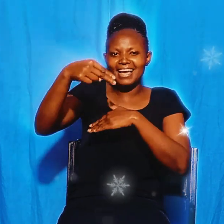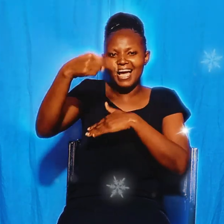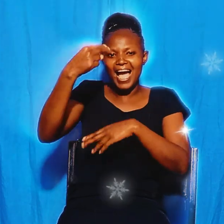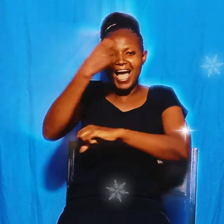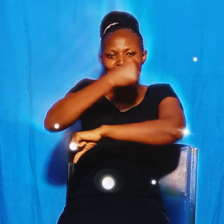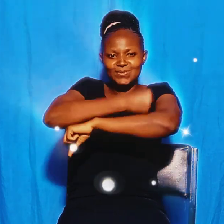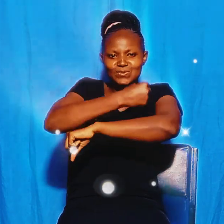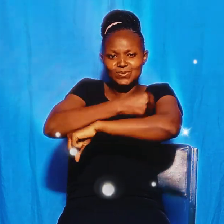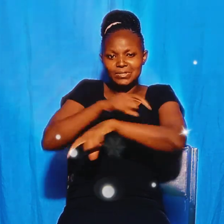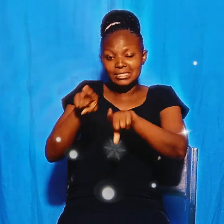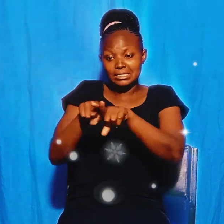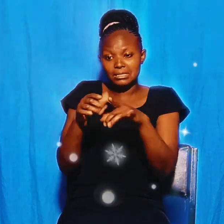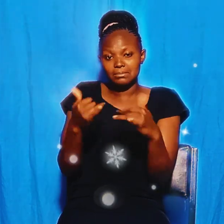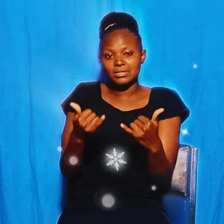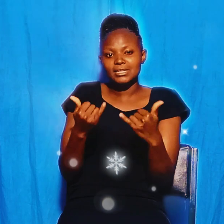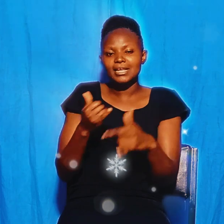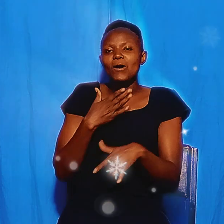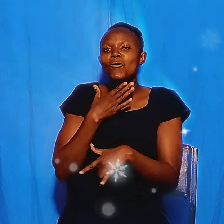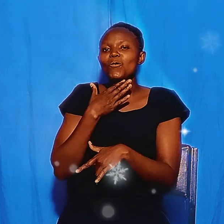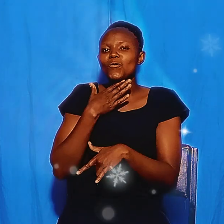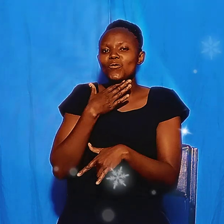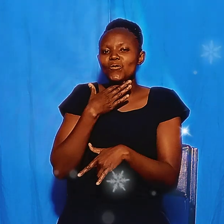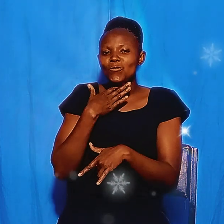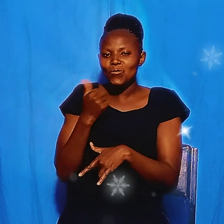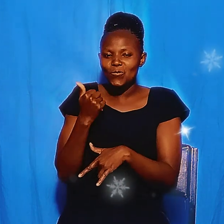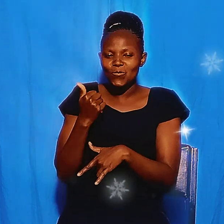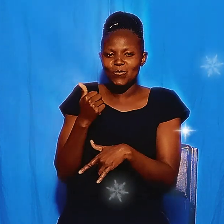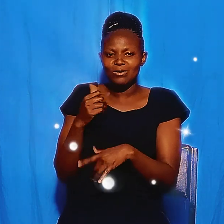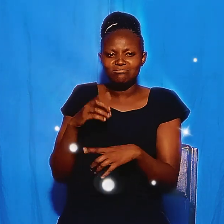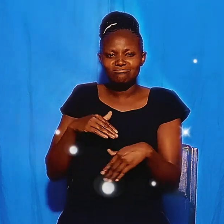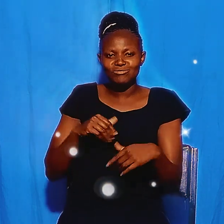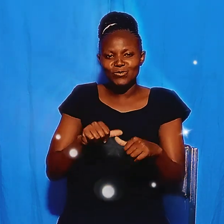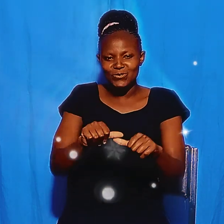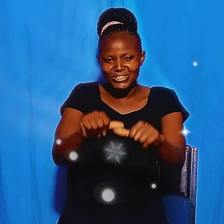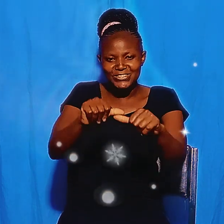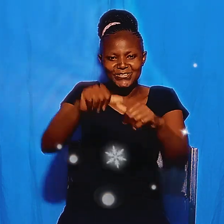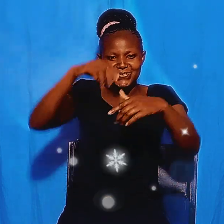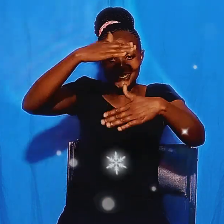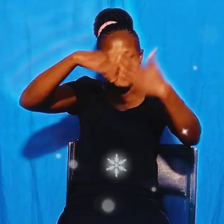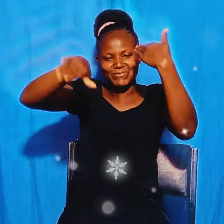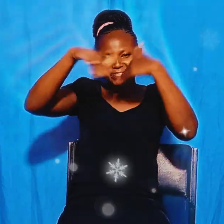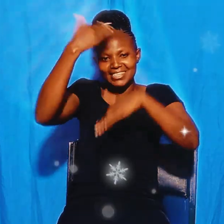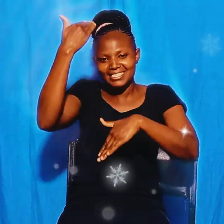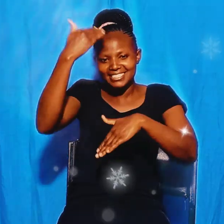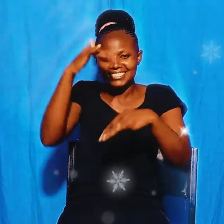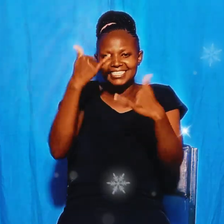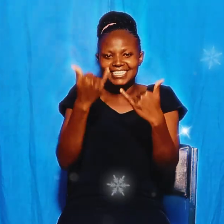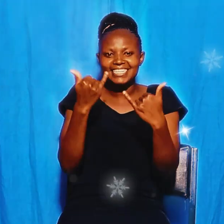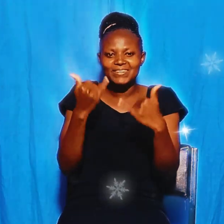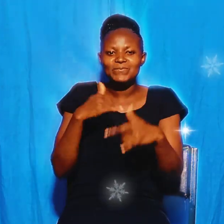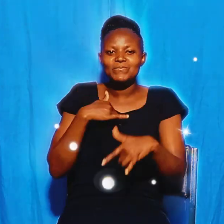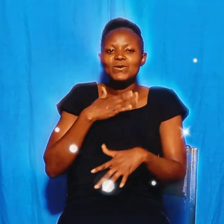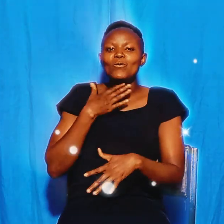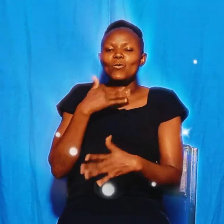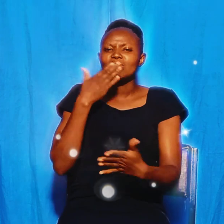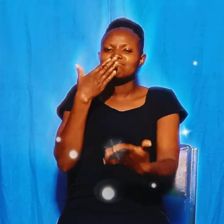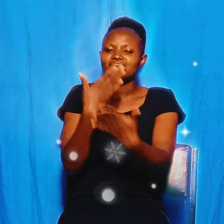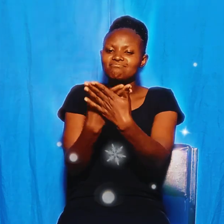na maino haa. Nyeni ndo utunga mubea ni Tawafranceska kethi